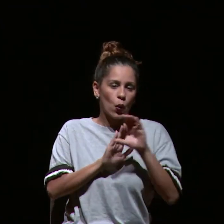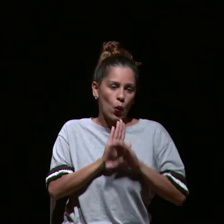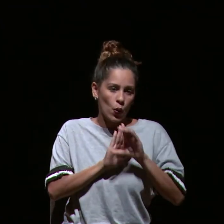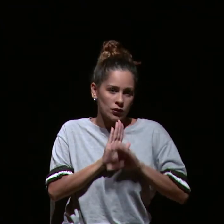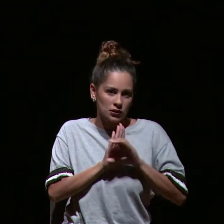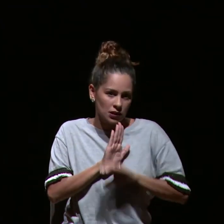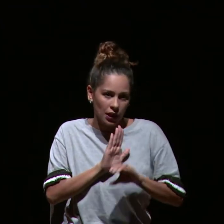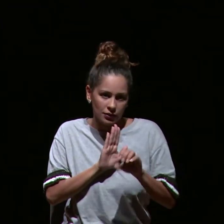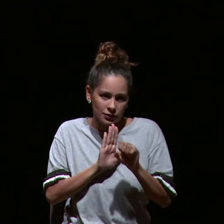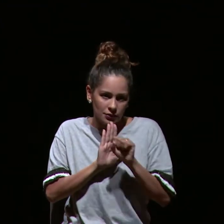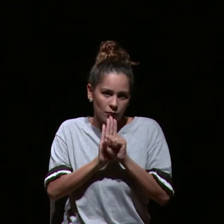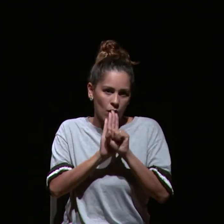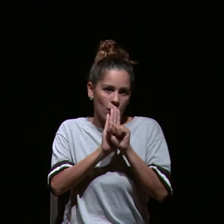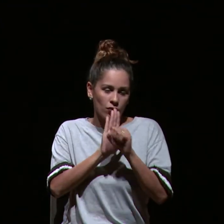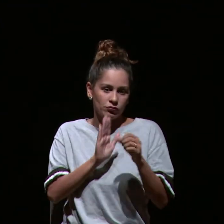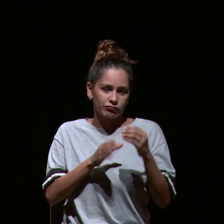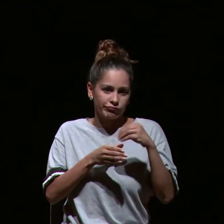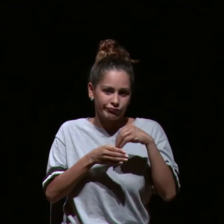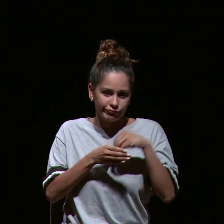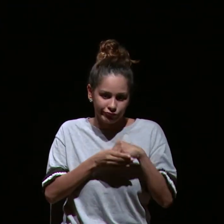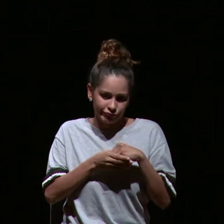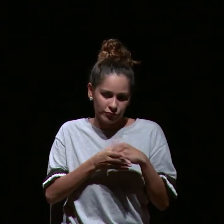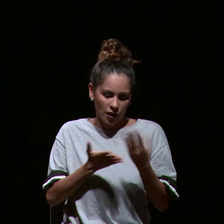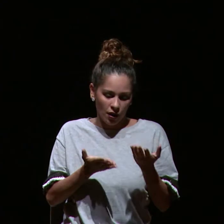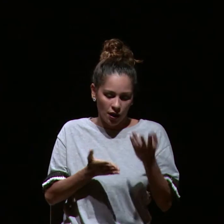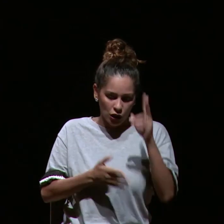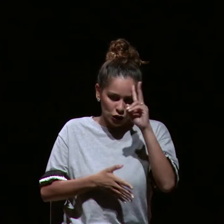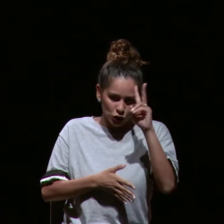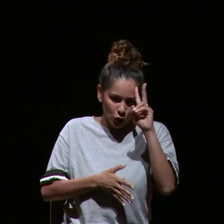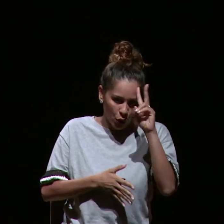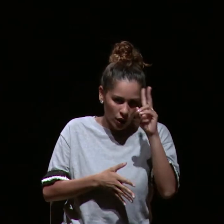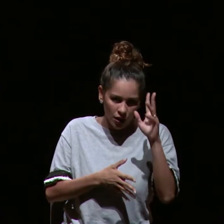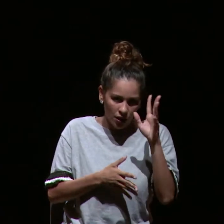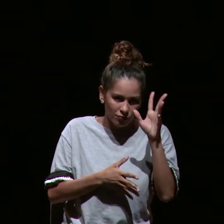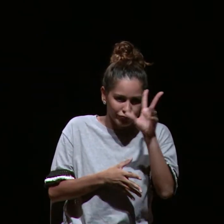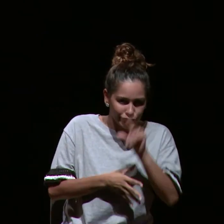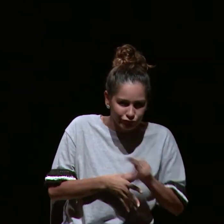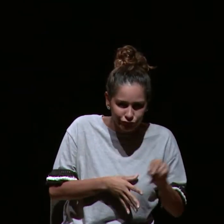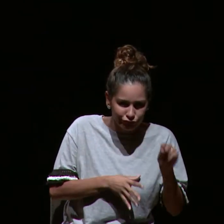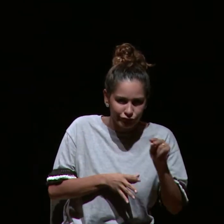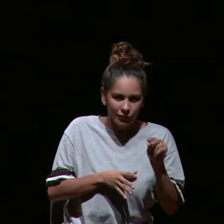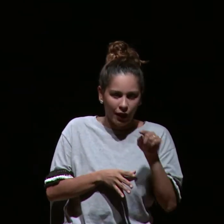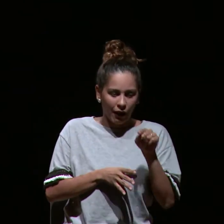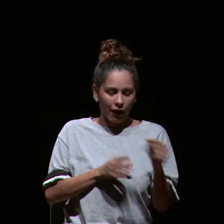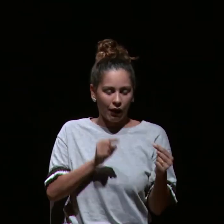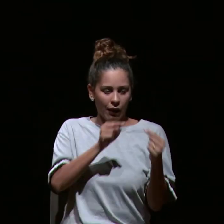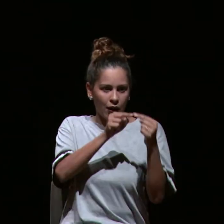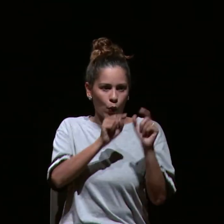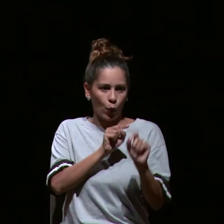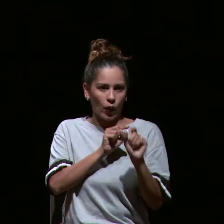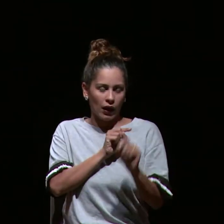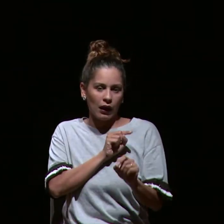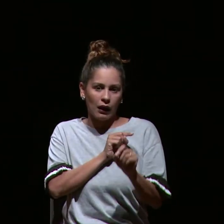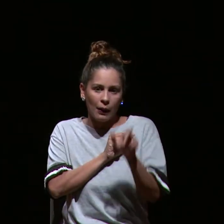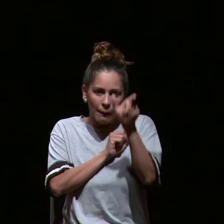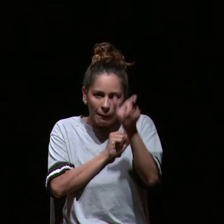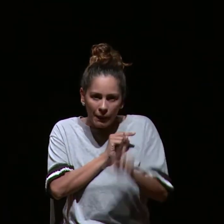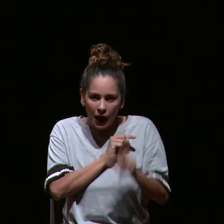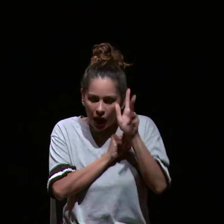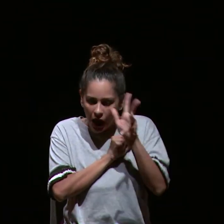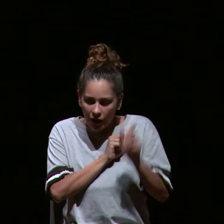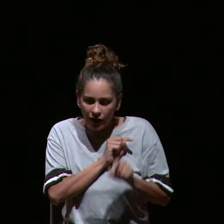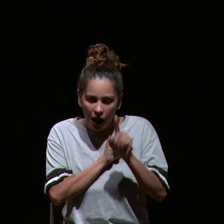categorias folclóricas e exóticas que associam diretamente as pessoas afrodescendentes e africanas a escravizados ou seres